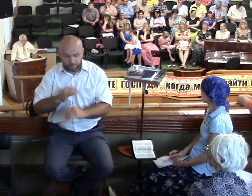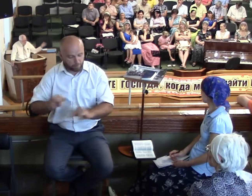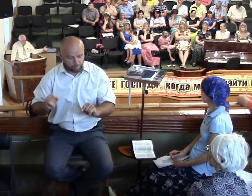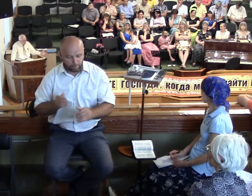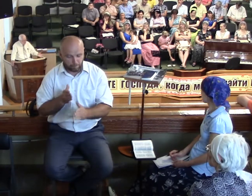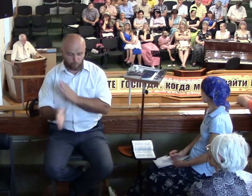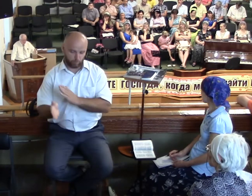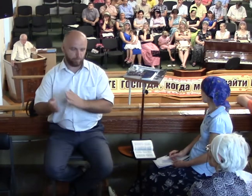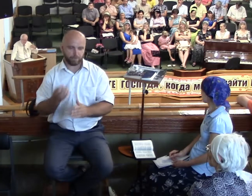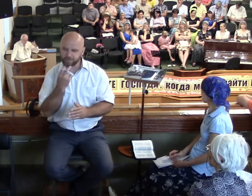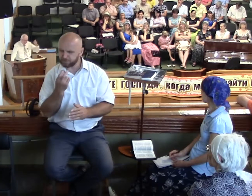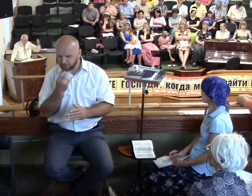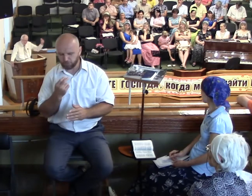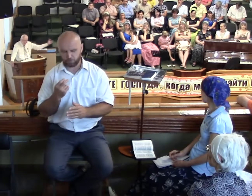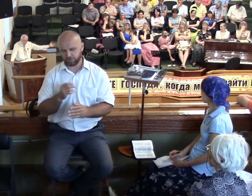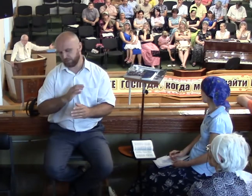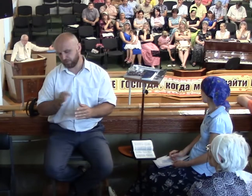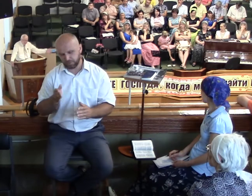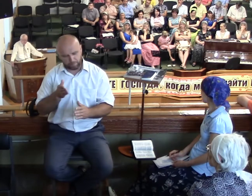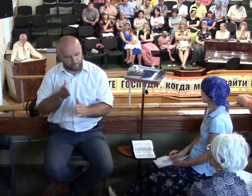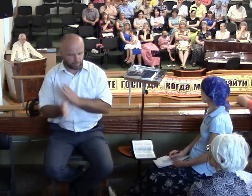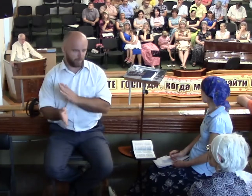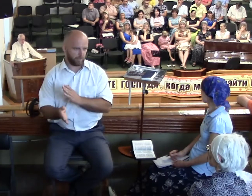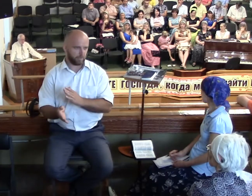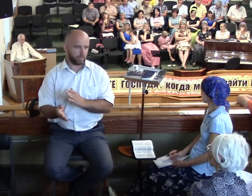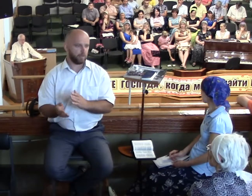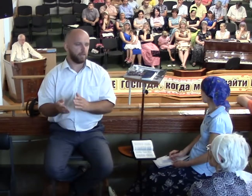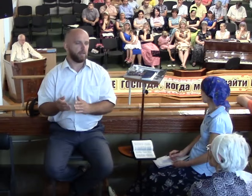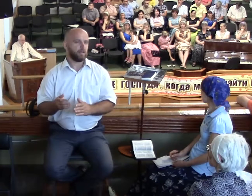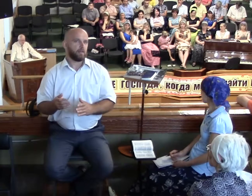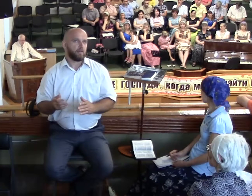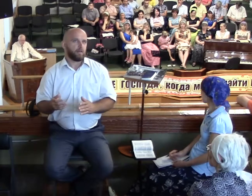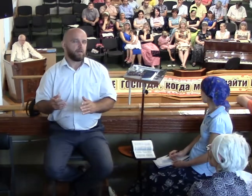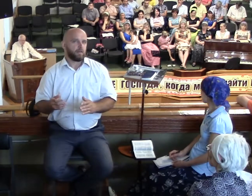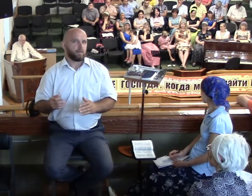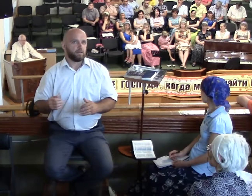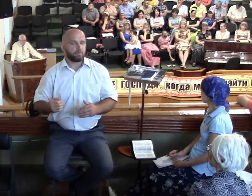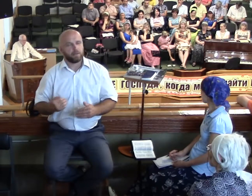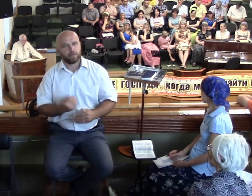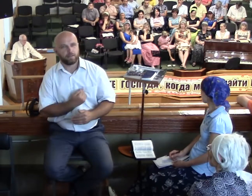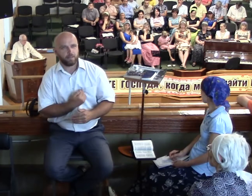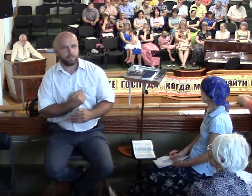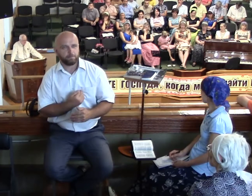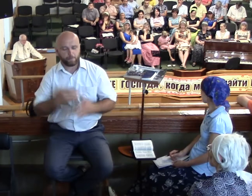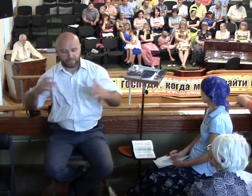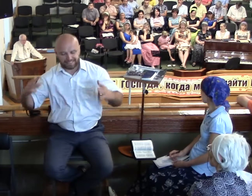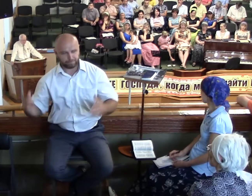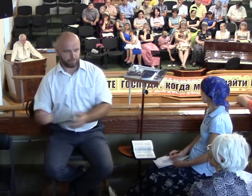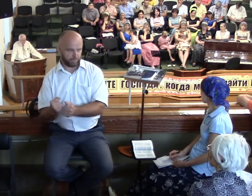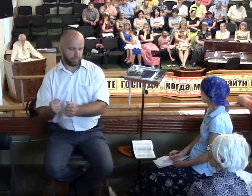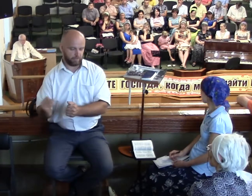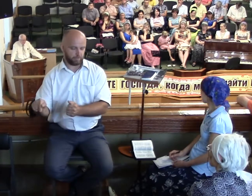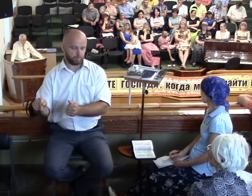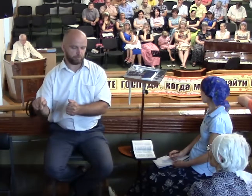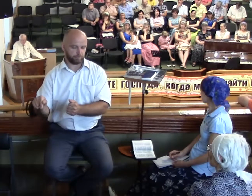он может насмеяться, он может над своей верующей женой насмеяться. Но мы хотели его спасения, мы не